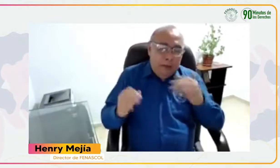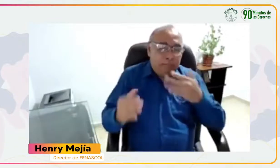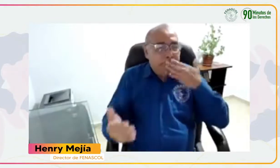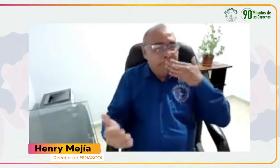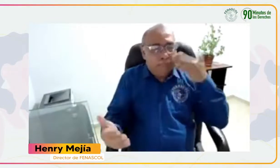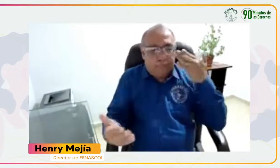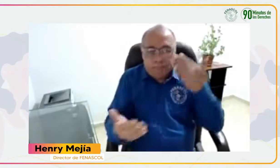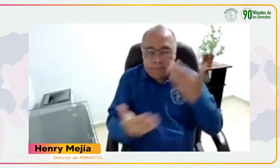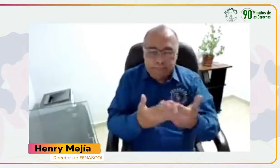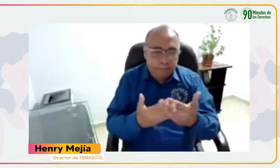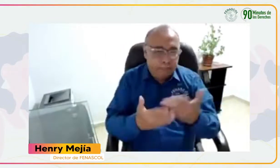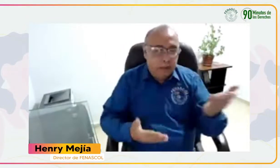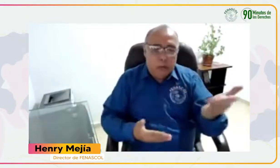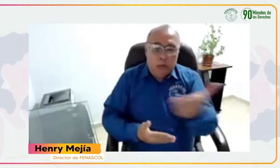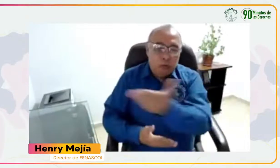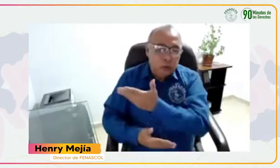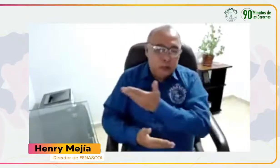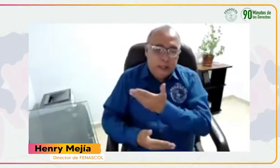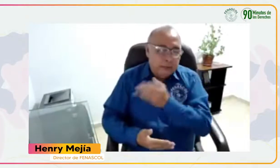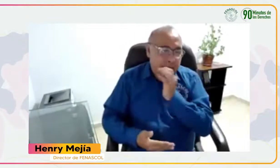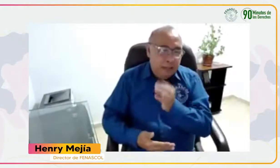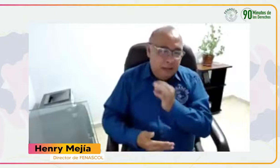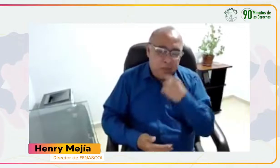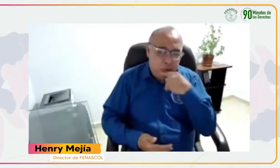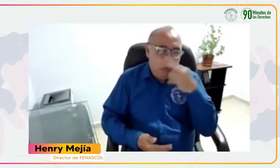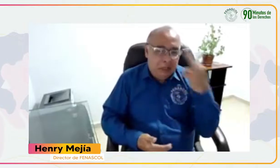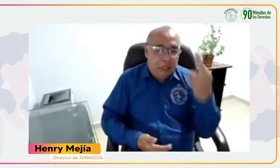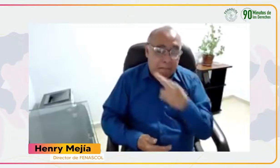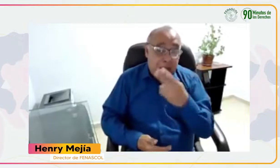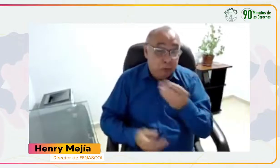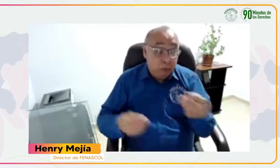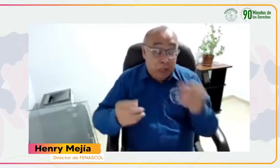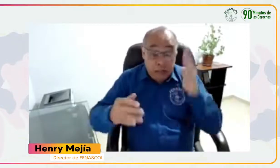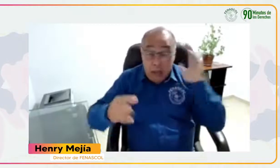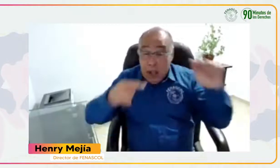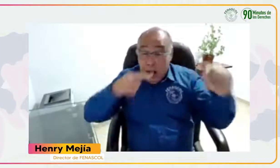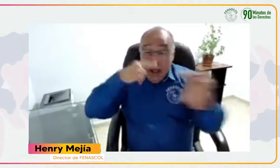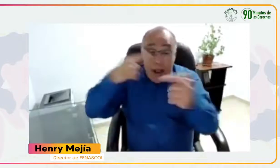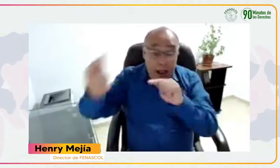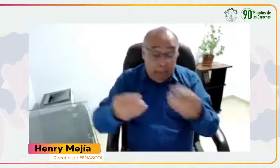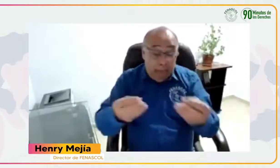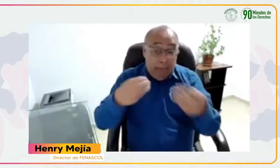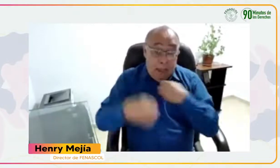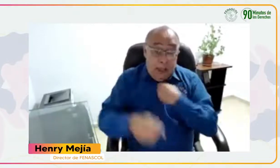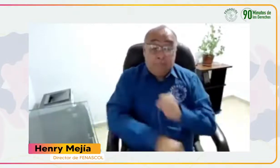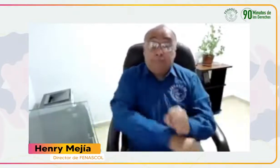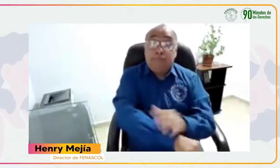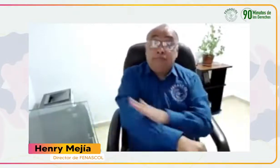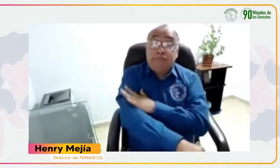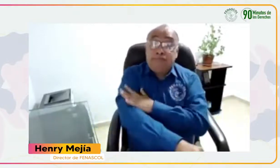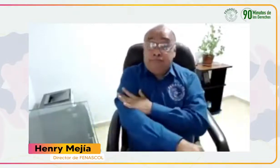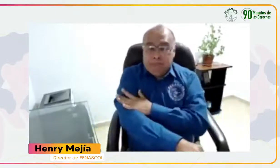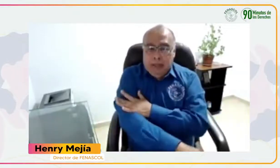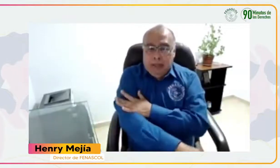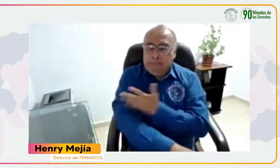quisiera ampliarme más, pero no puedo. Les agradezco a todas y cada una de ustedes por este espacio.